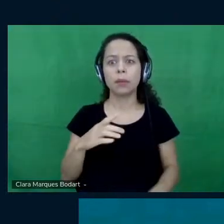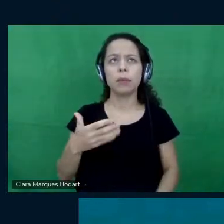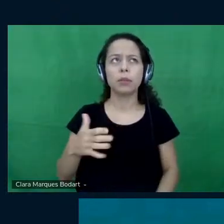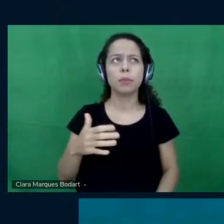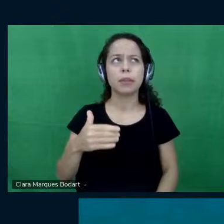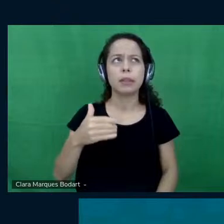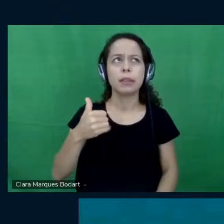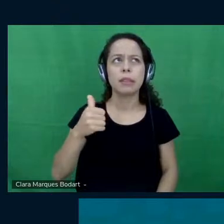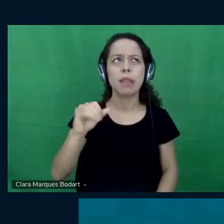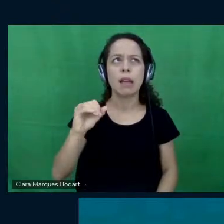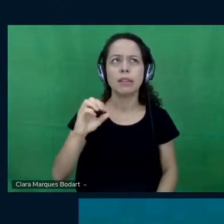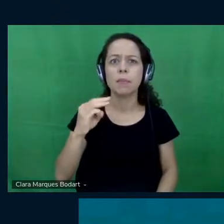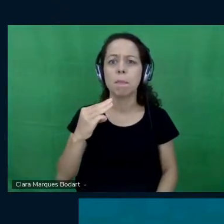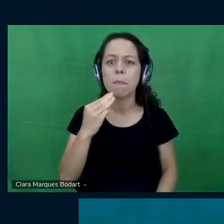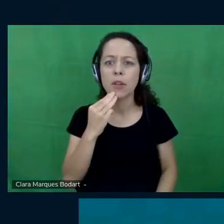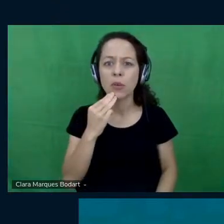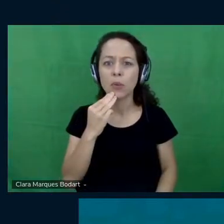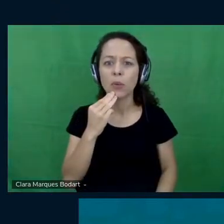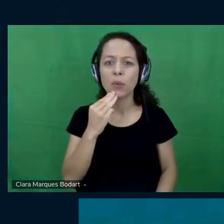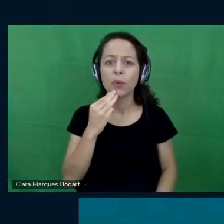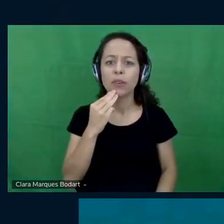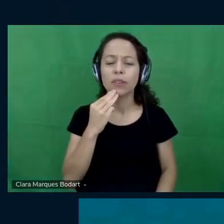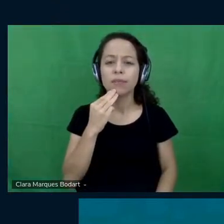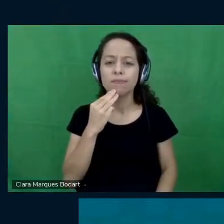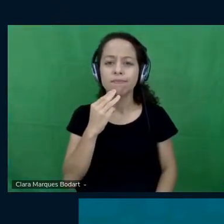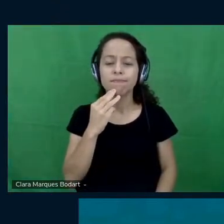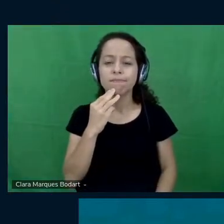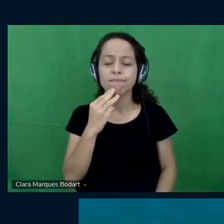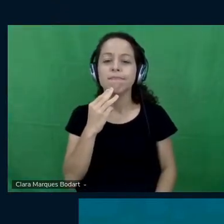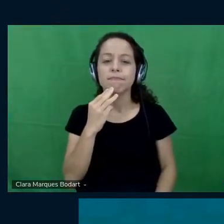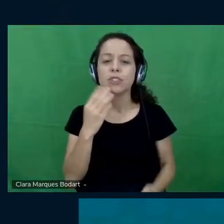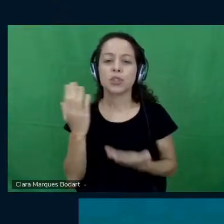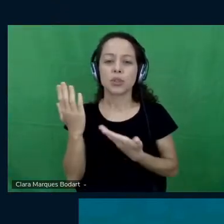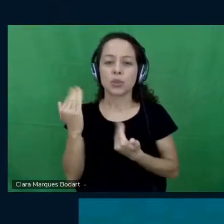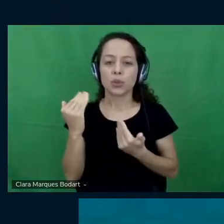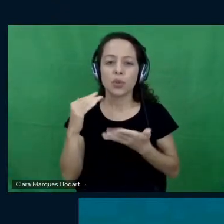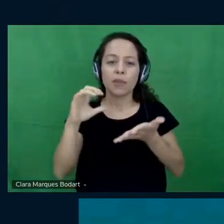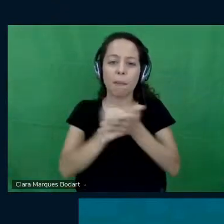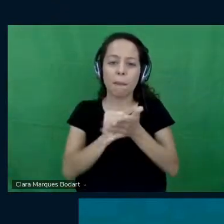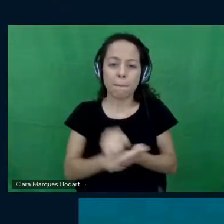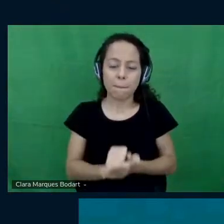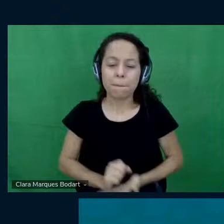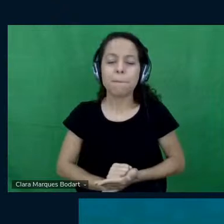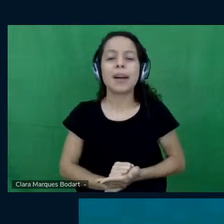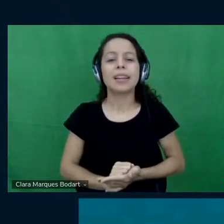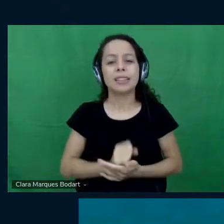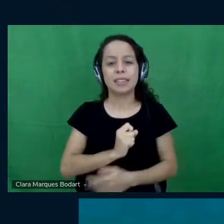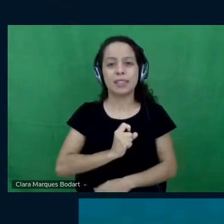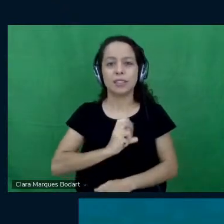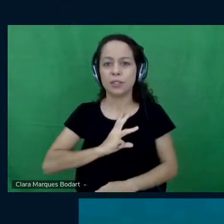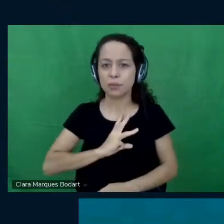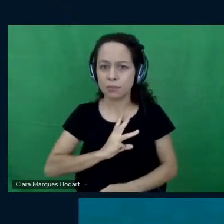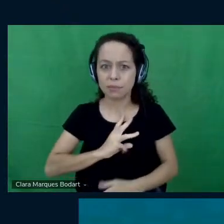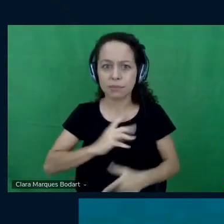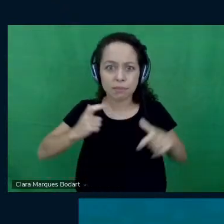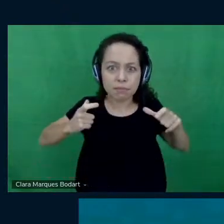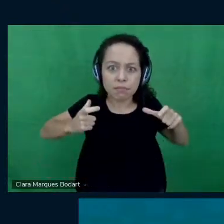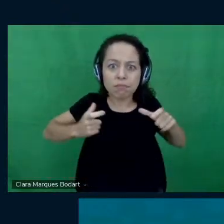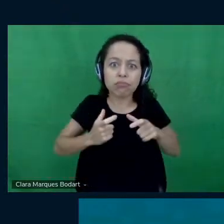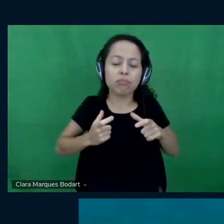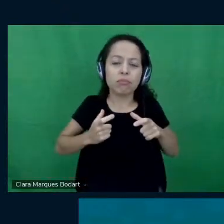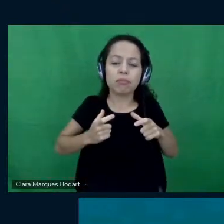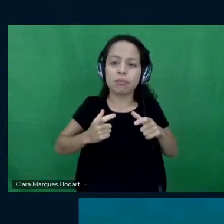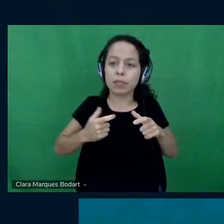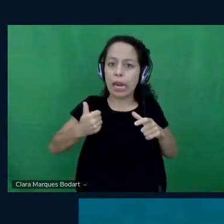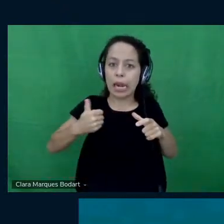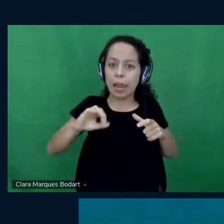15 a 17 anos, que é a idade, né, apropriada para o ensino médio e a idade escolar obrigatória. Desse número de